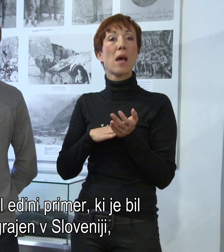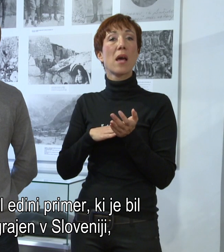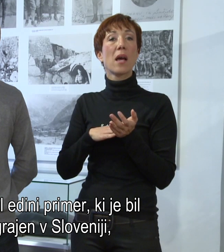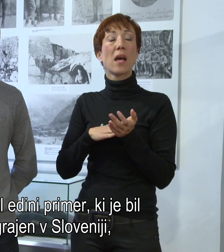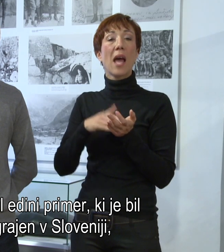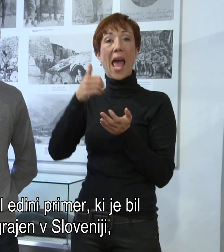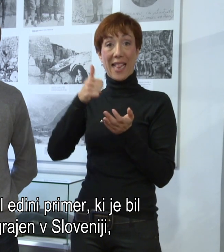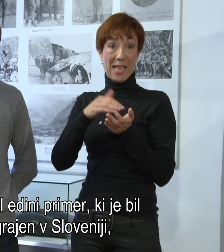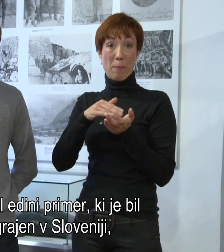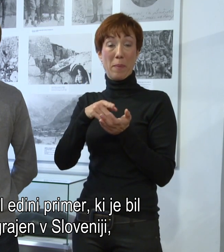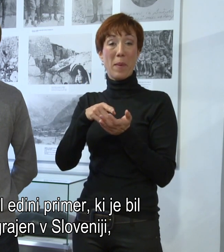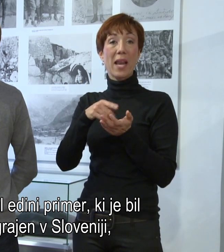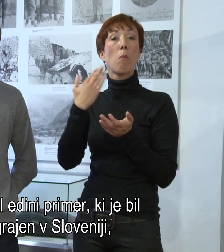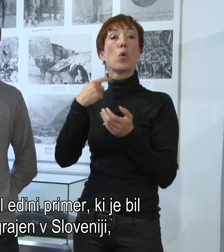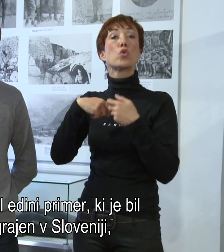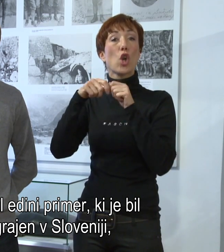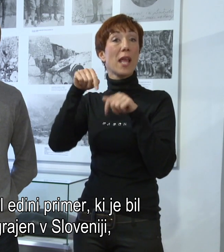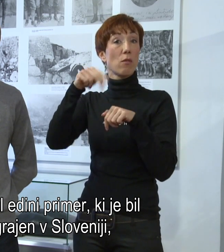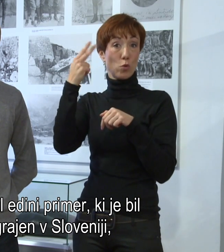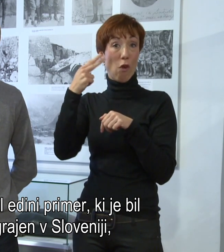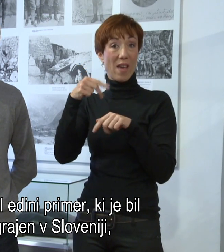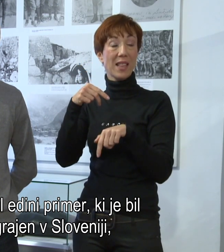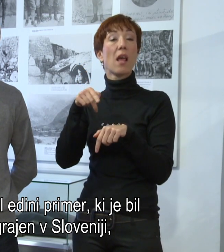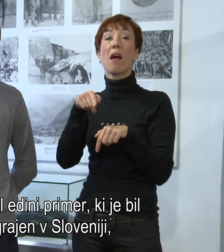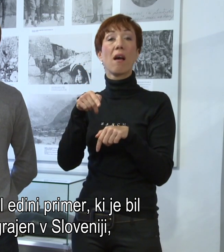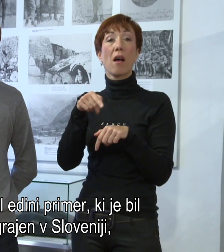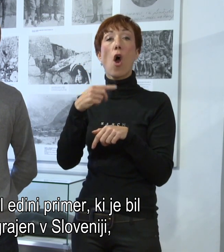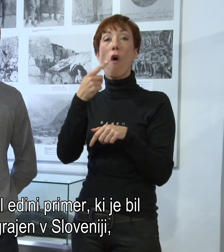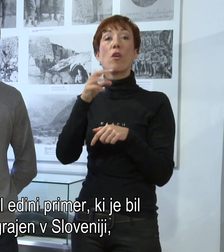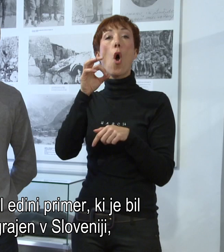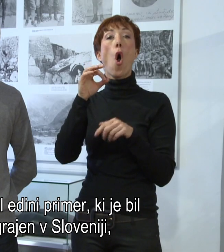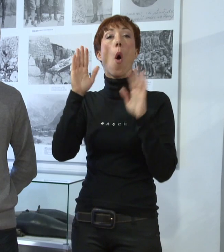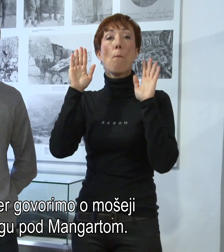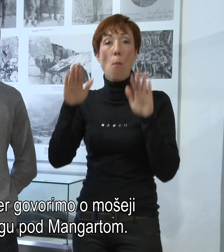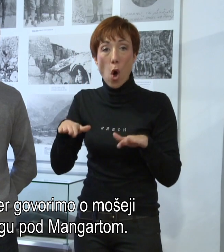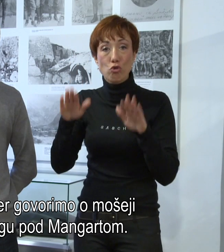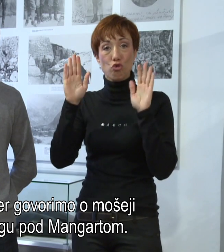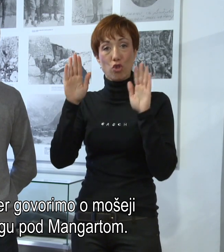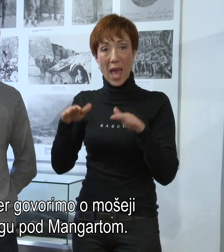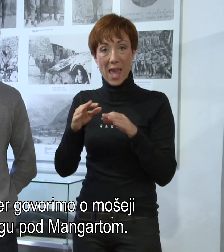primerek, ki je bil zgrajen v Sloveniji, in sicer govorimo o mošeji v Logu pod Mangartom.